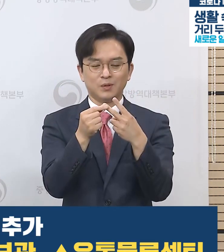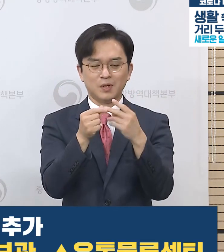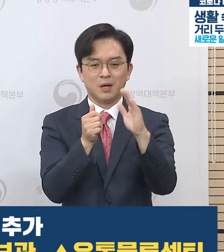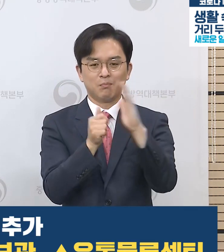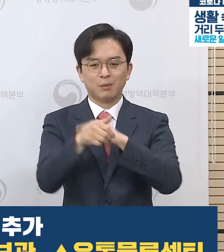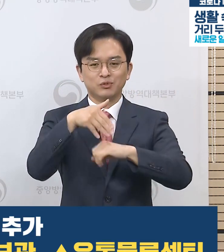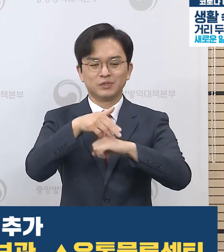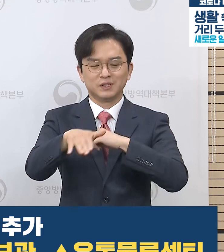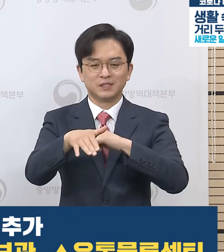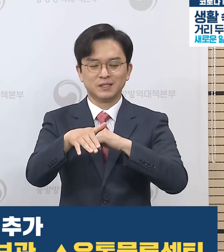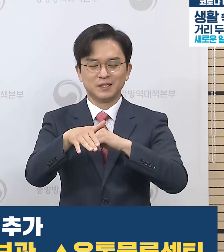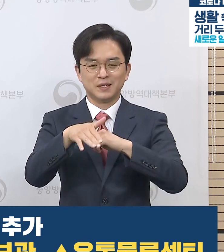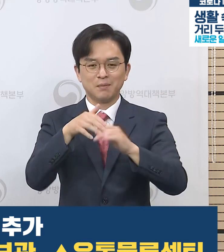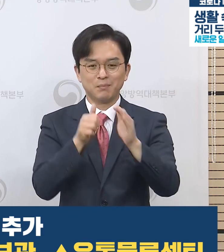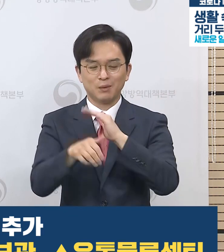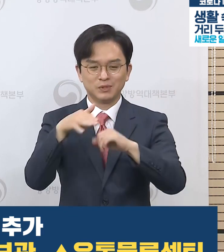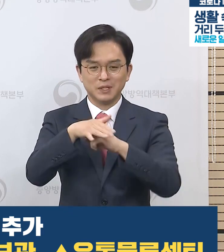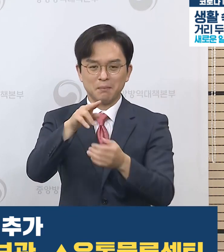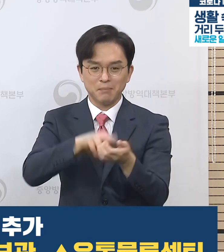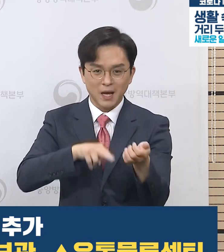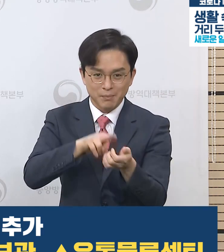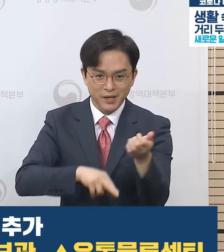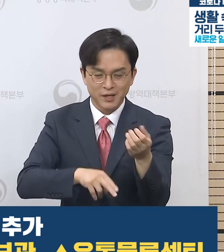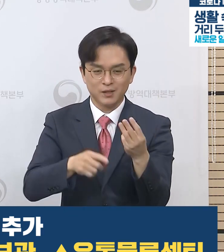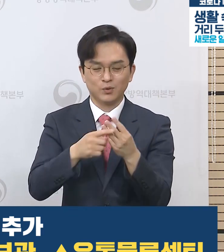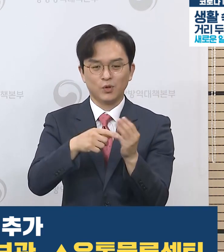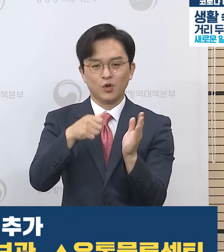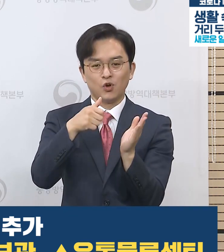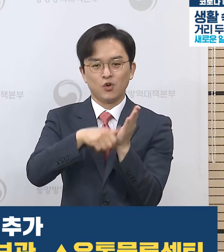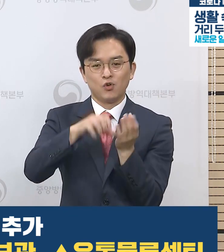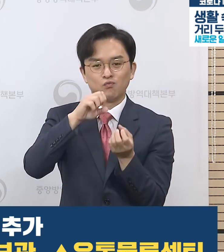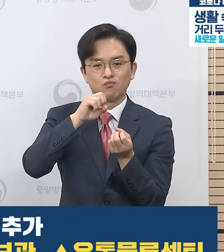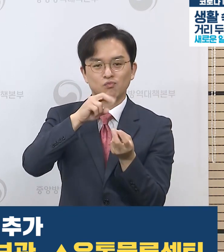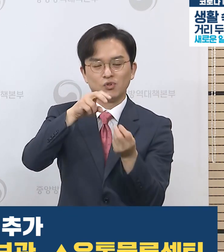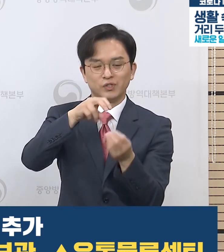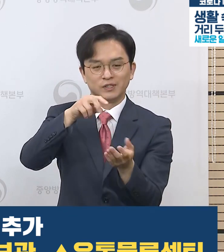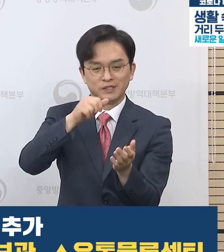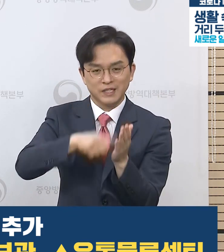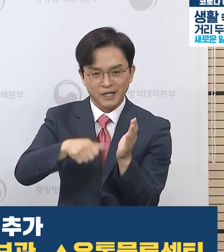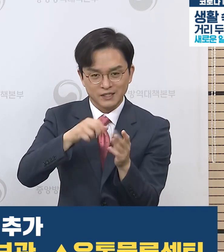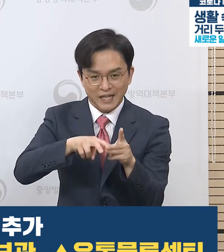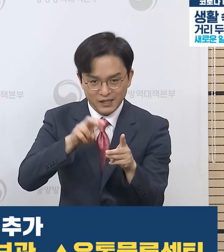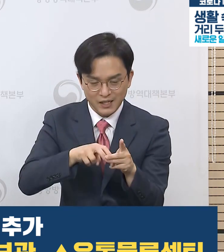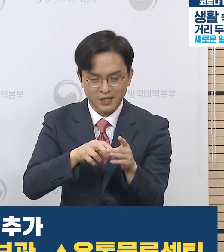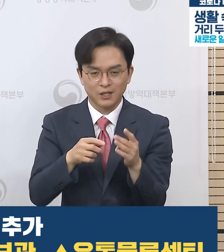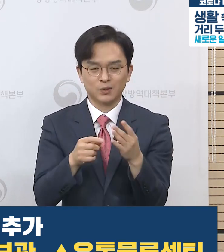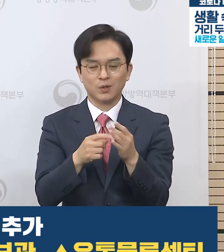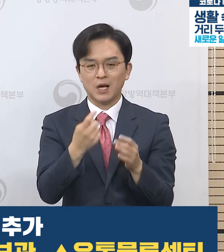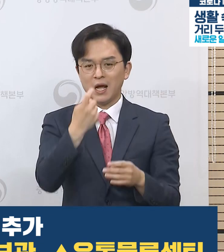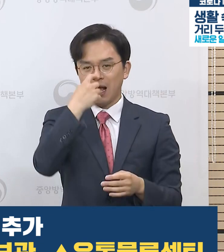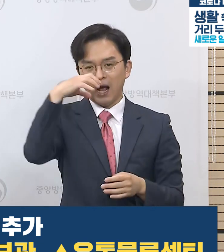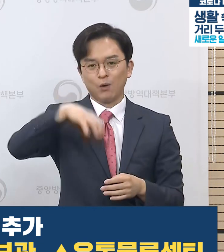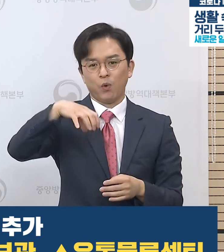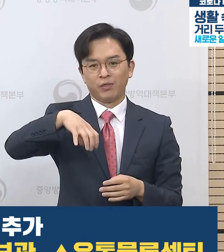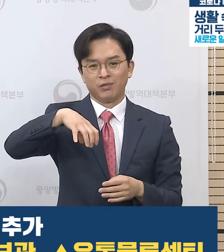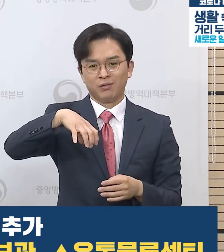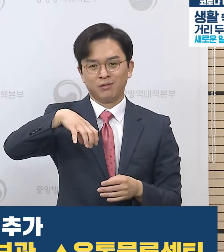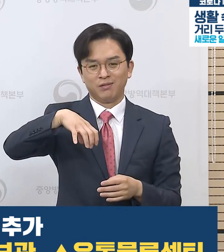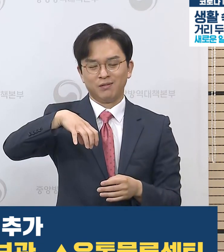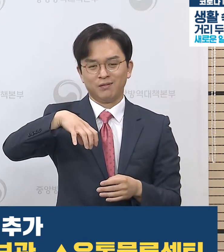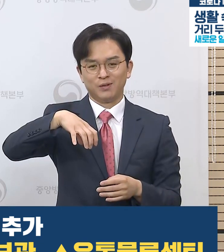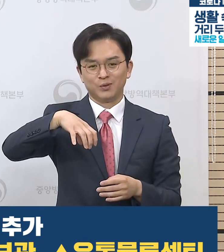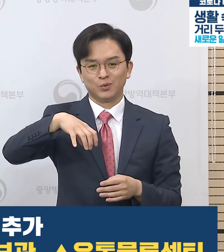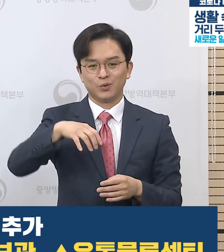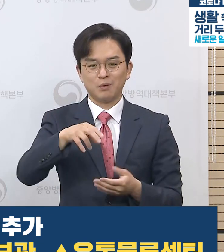유통 물류센터, 그리고 일시 수용 인원이 300인 이상인 대형 학원, 뷔페를 고위험